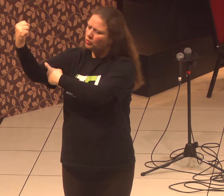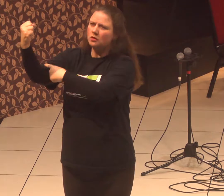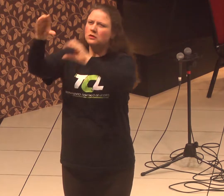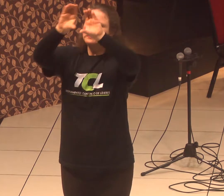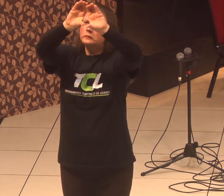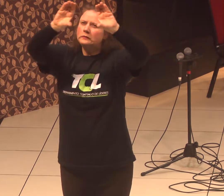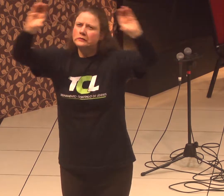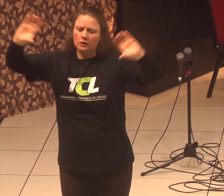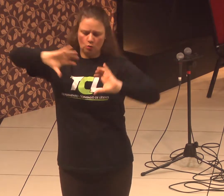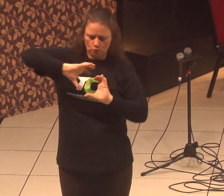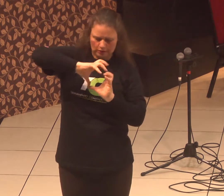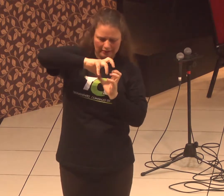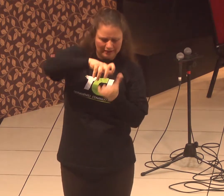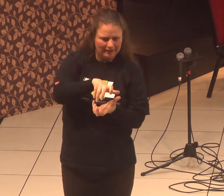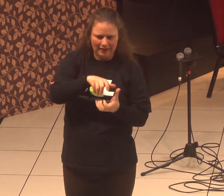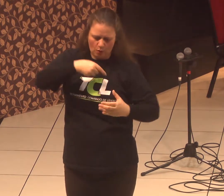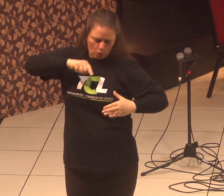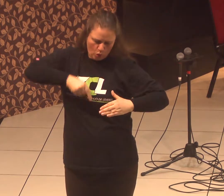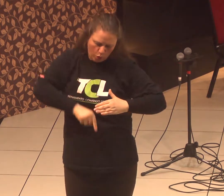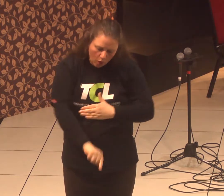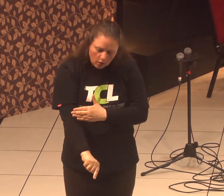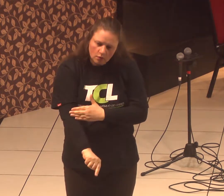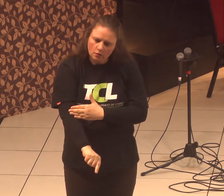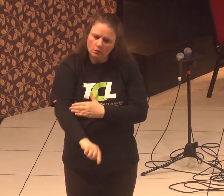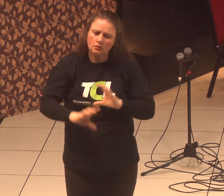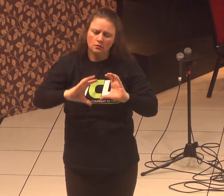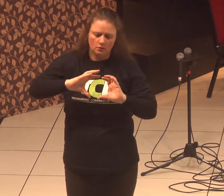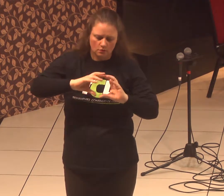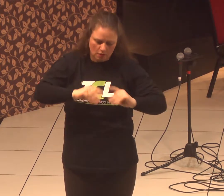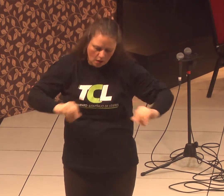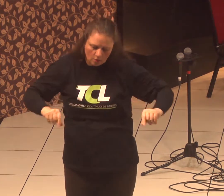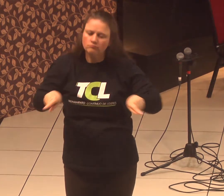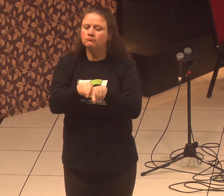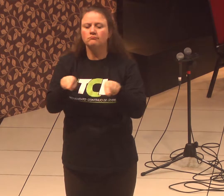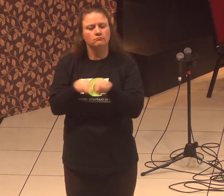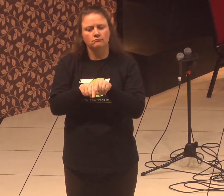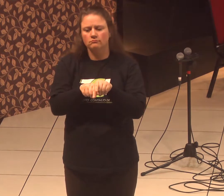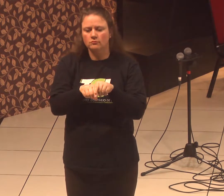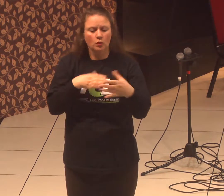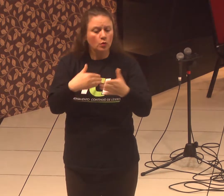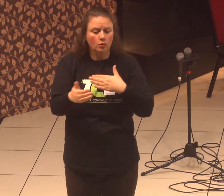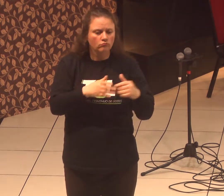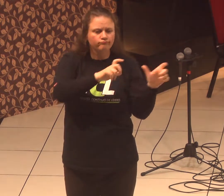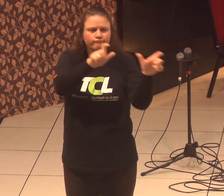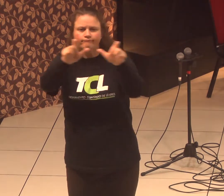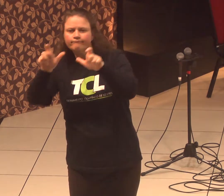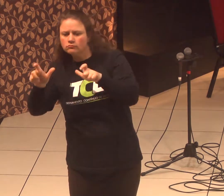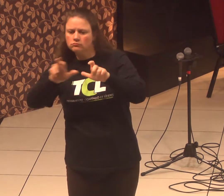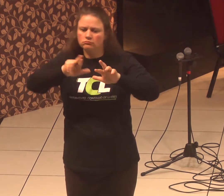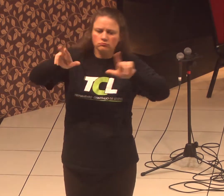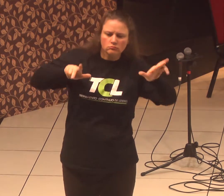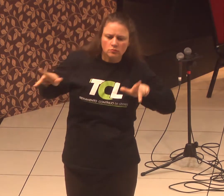A consciência da autoridade do nome de Jesus. Quando a gente ministra a cura, quando você ministra a cura, lá no teu grupo pequeno, quando